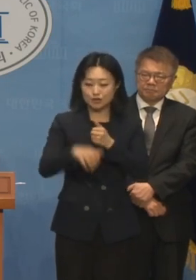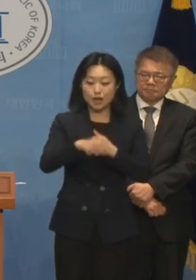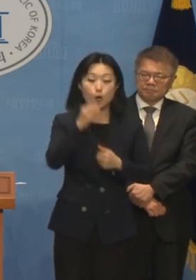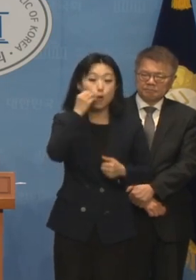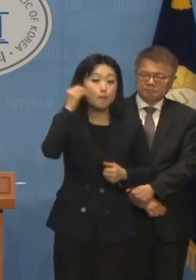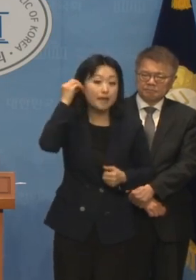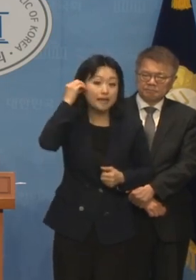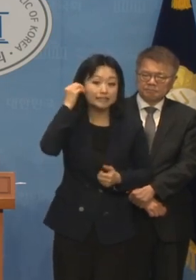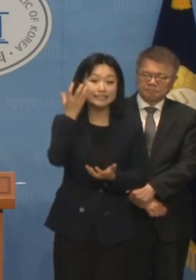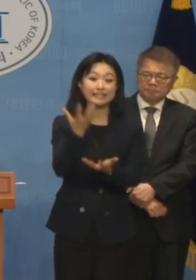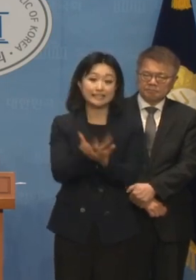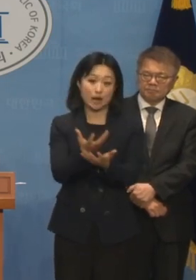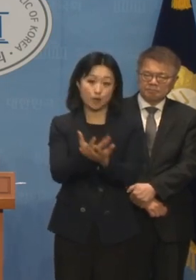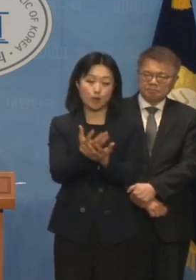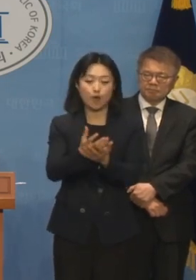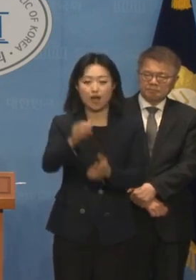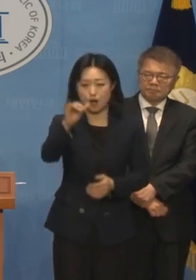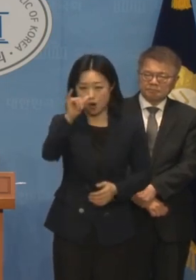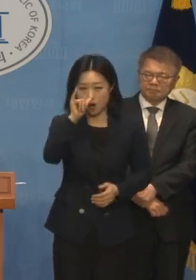홈페이지 자료실을 통하여